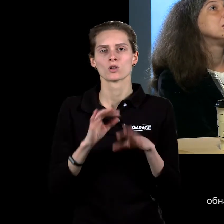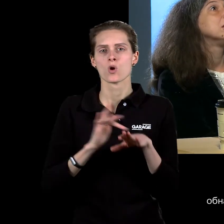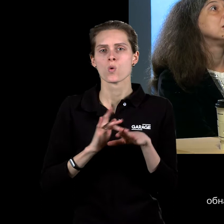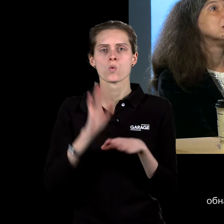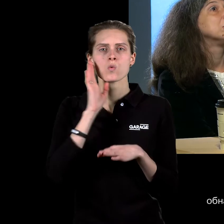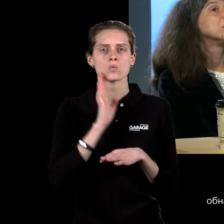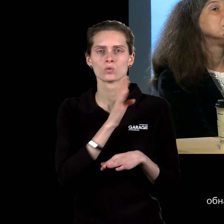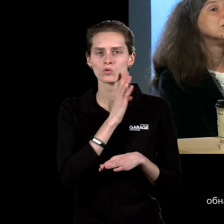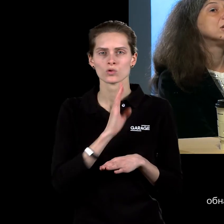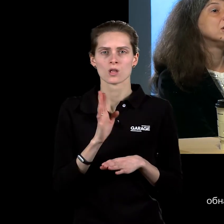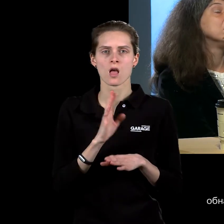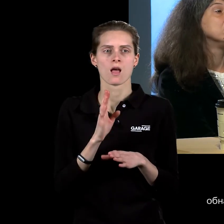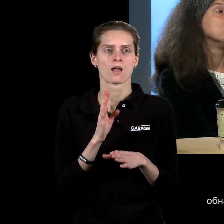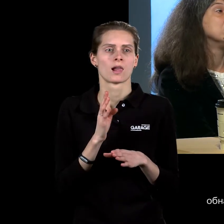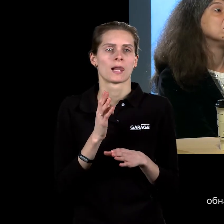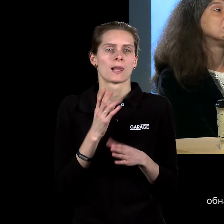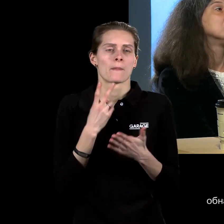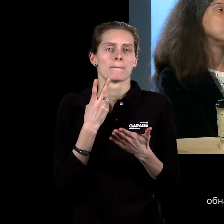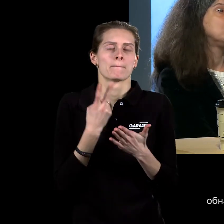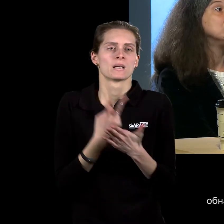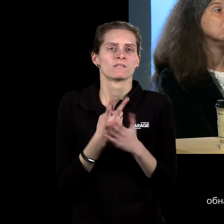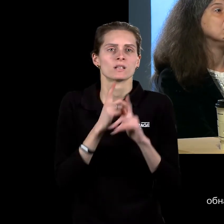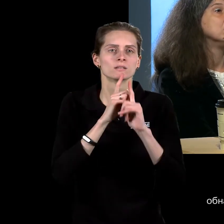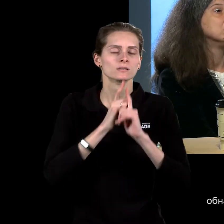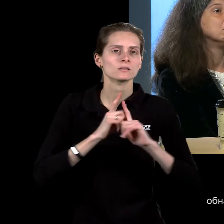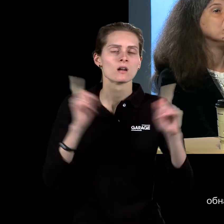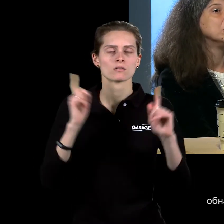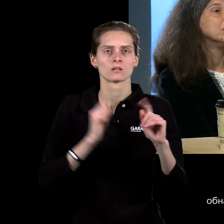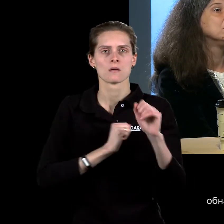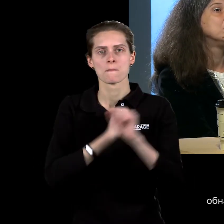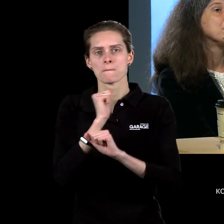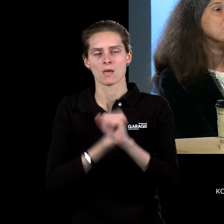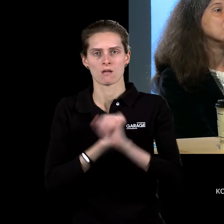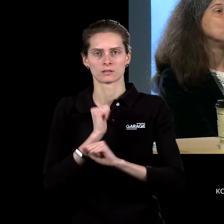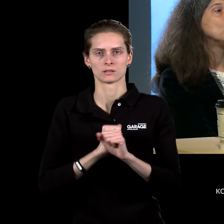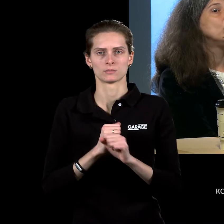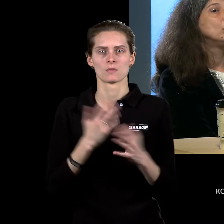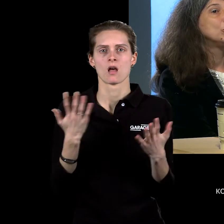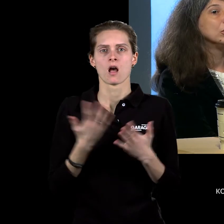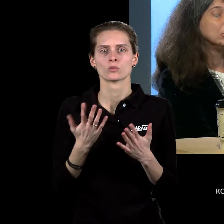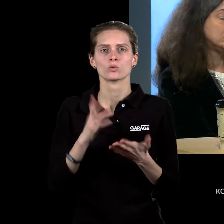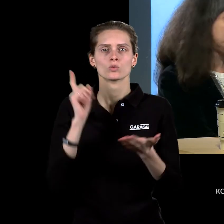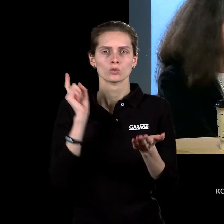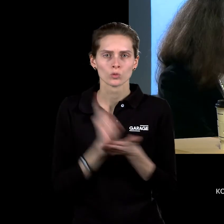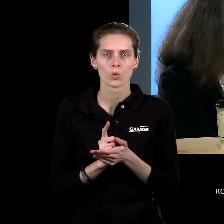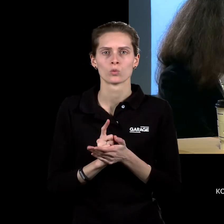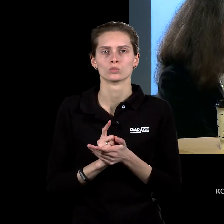а представление некой странной машины, да, некого странного механизма, который должен